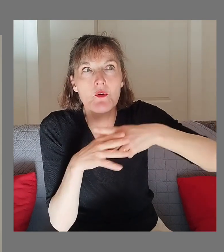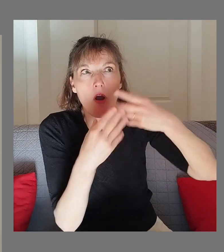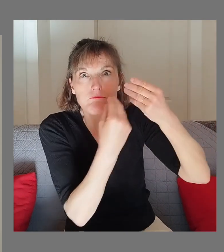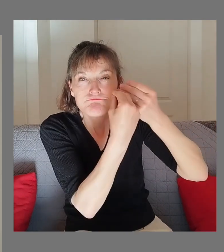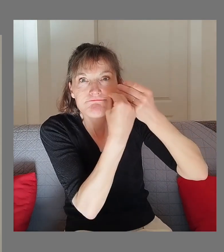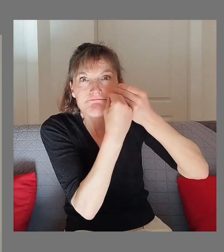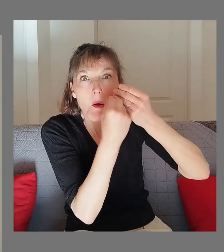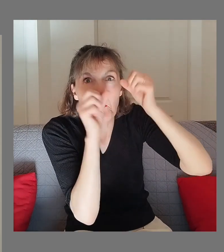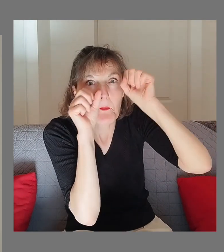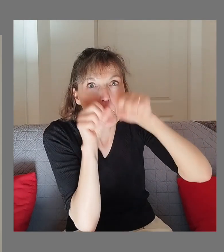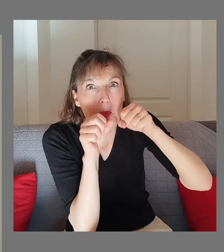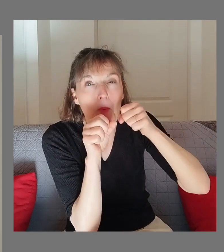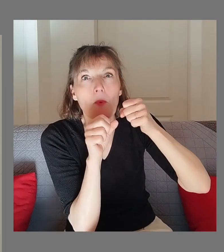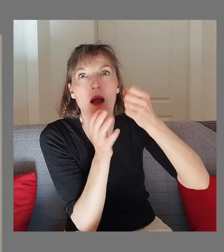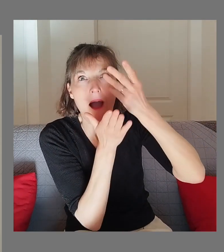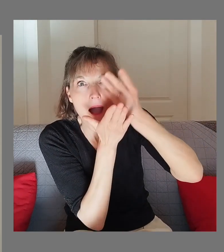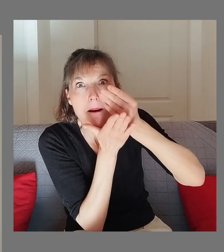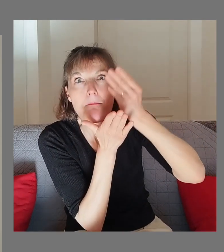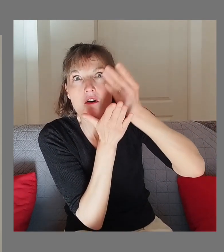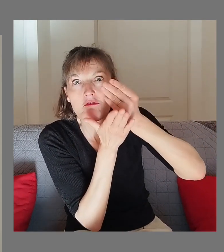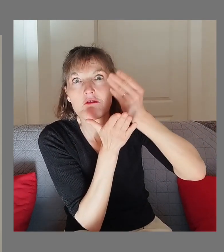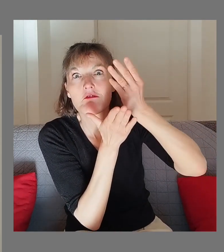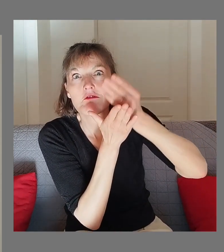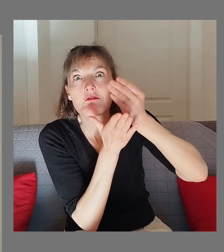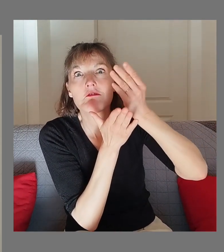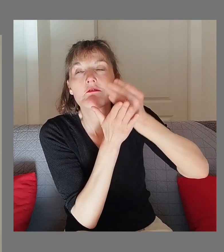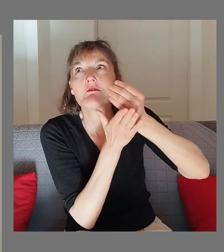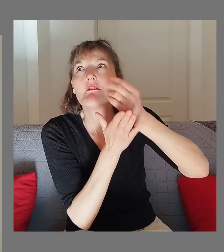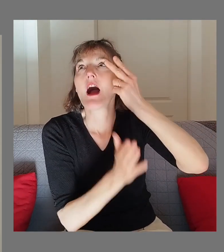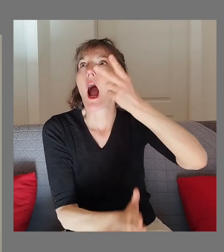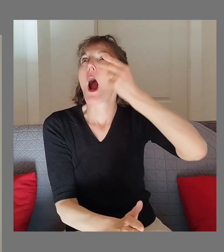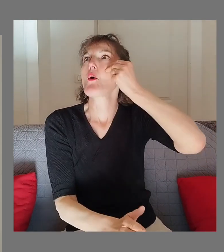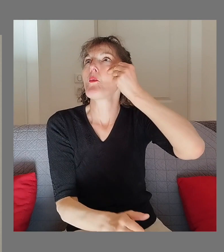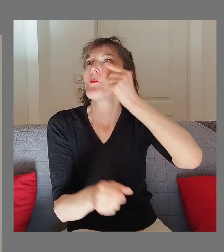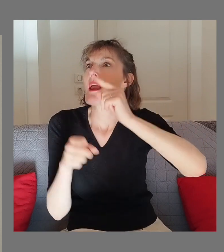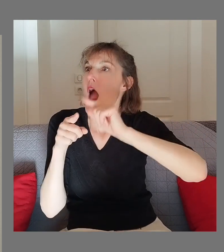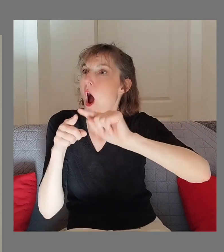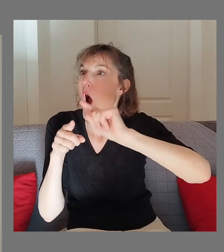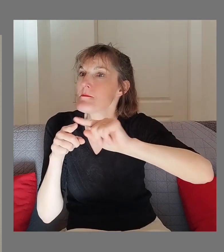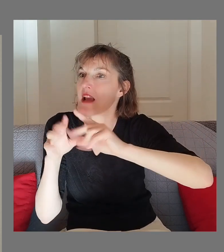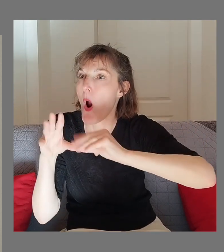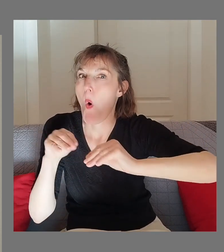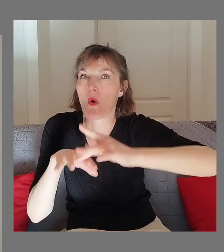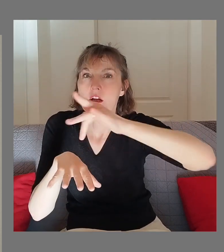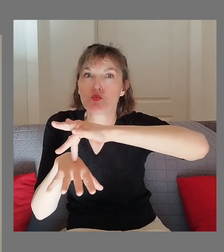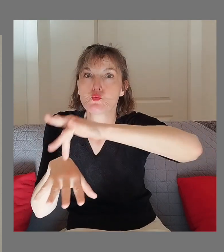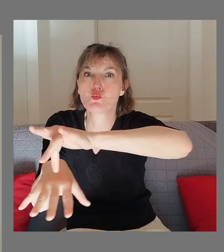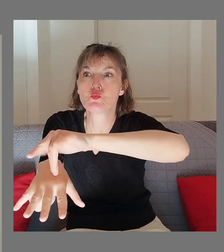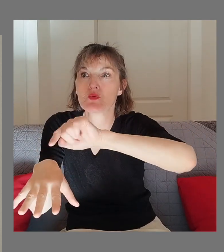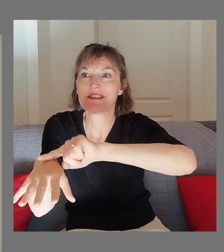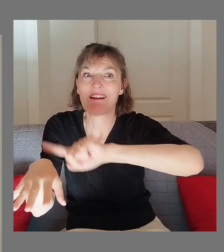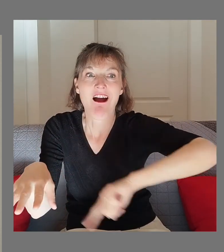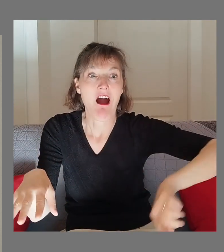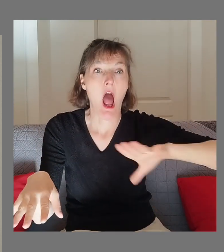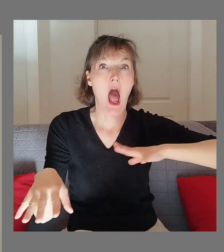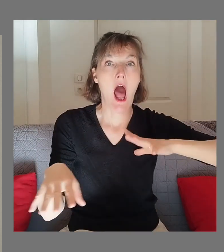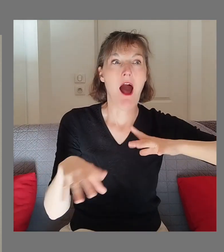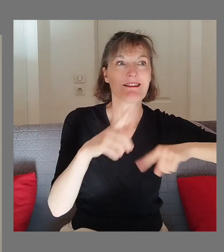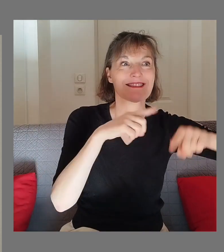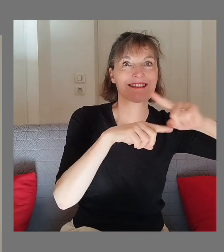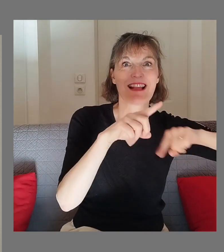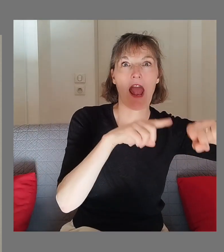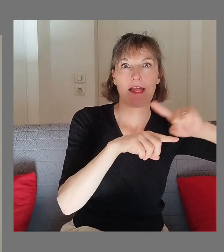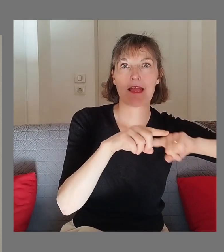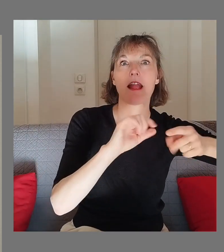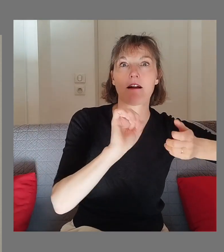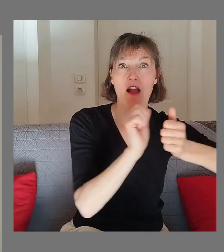compris, c'est le début de son éducation, de son enseignement et de son apprentissage. Elle a compris que l'objet qui est concret est